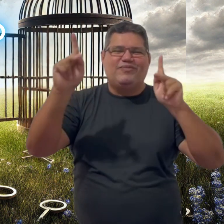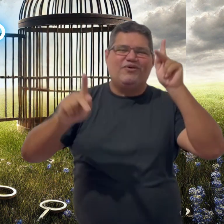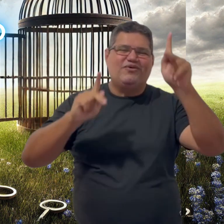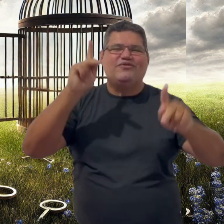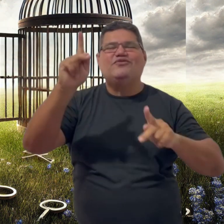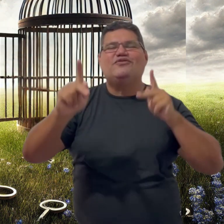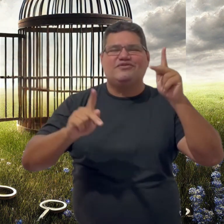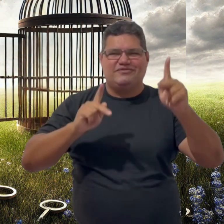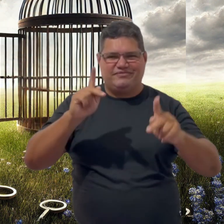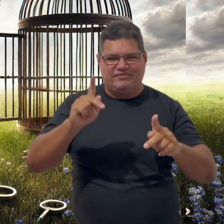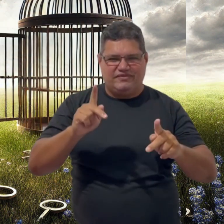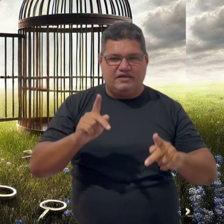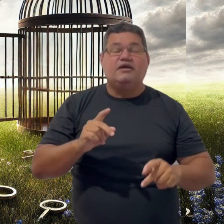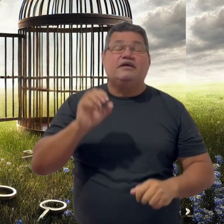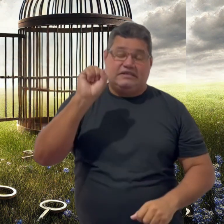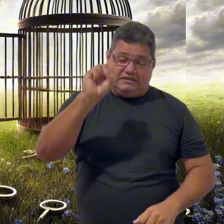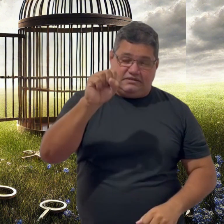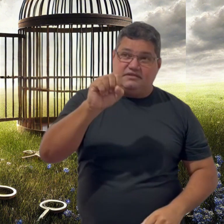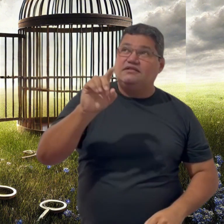faz isso.